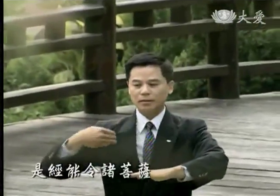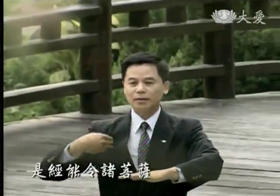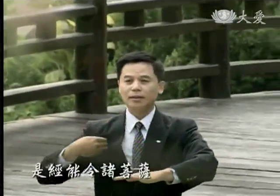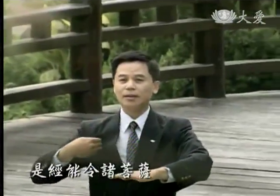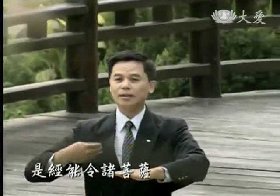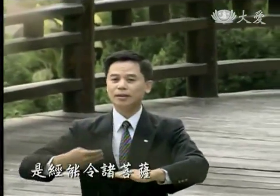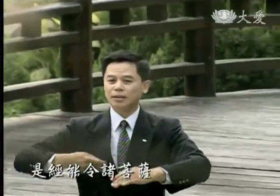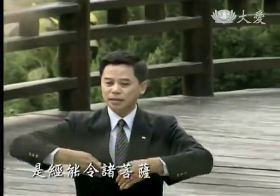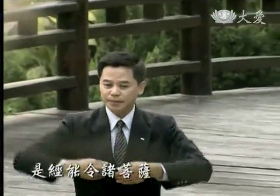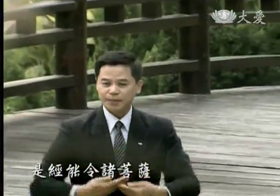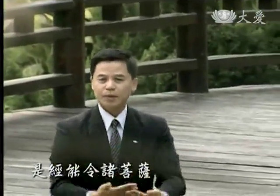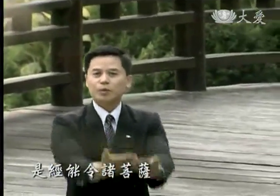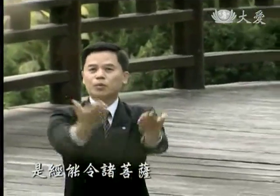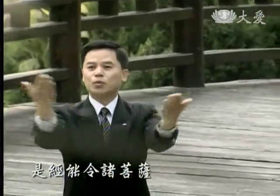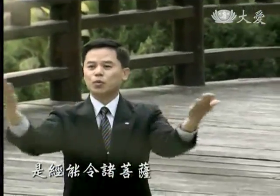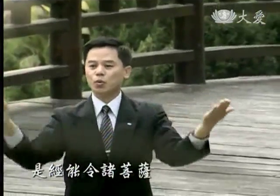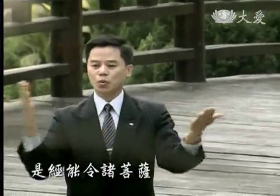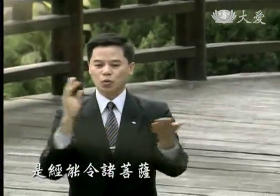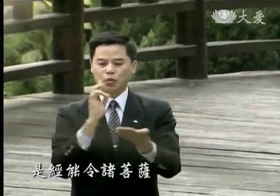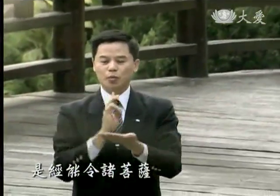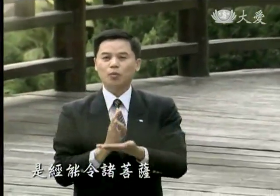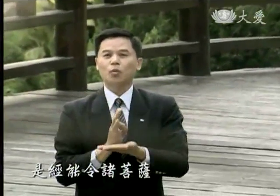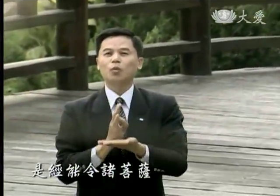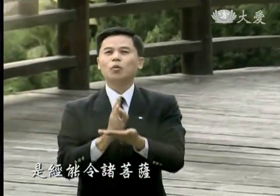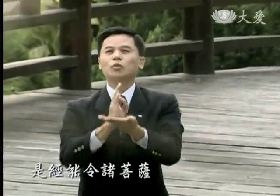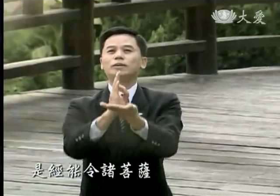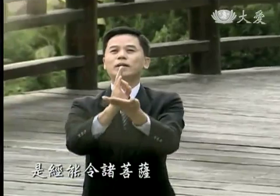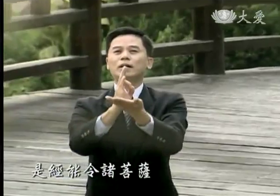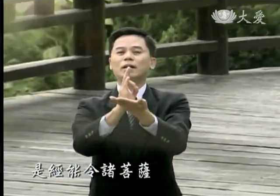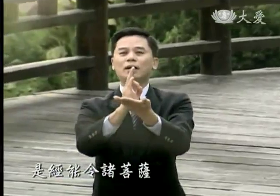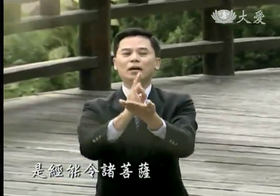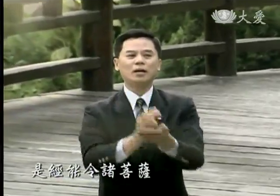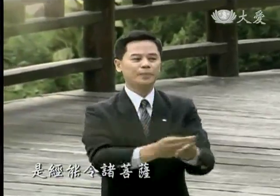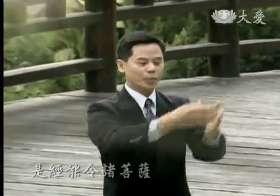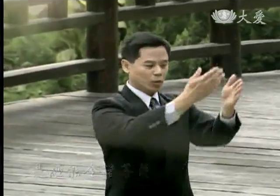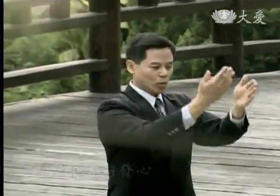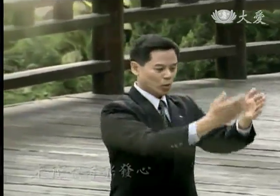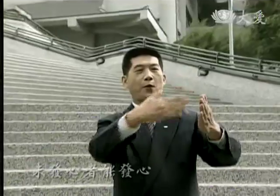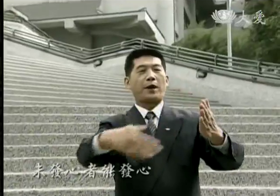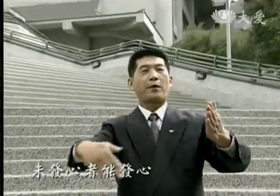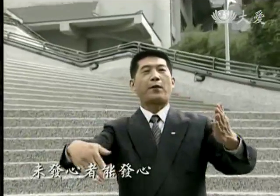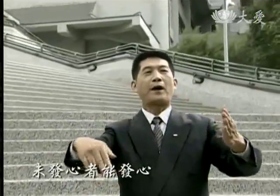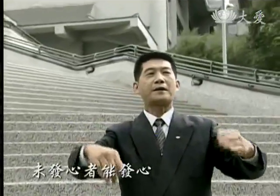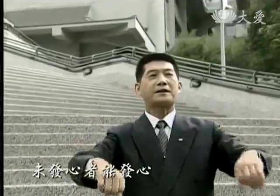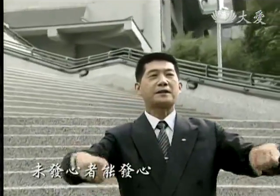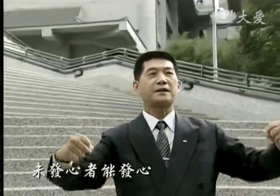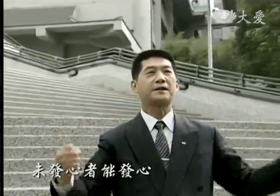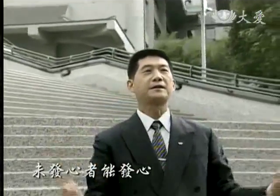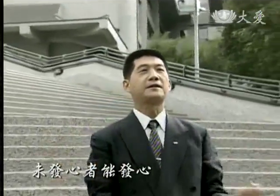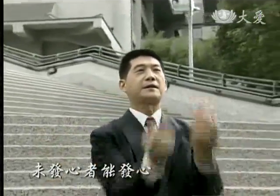能临诸菩萨，为发心